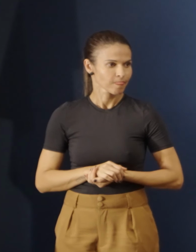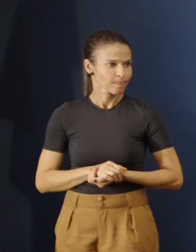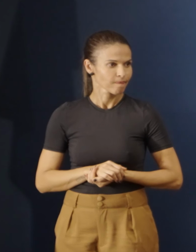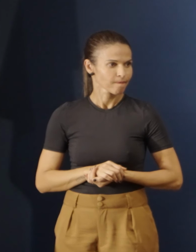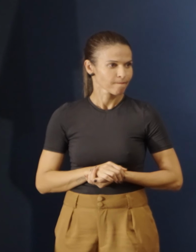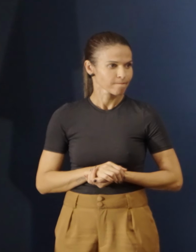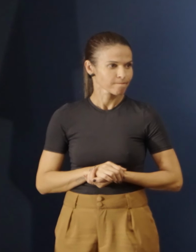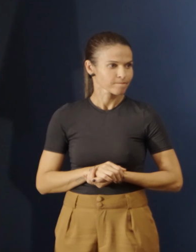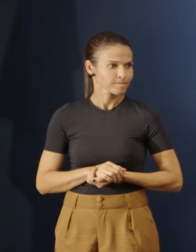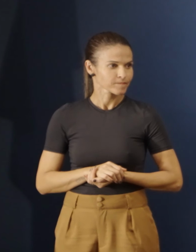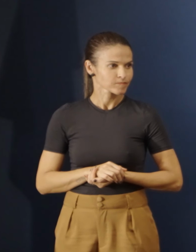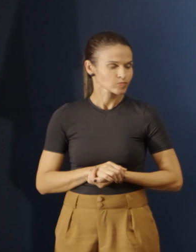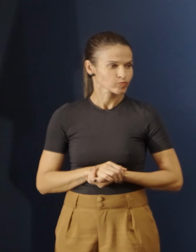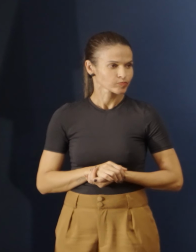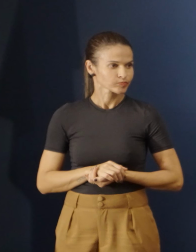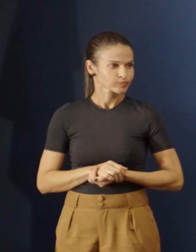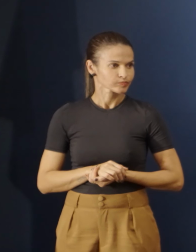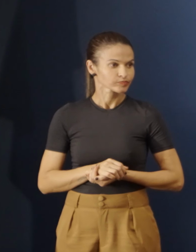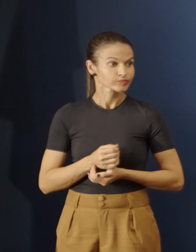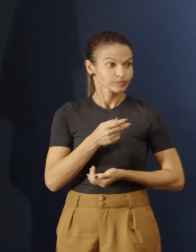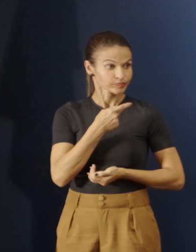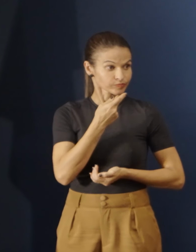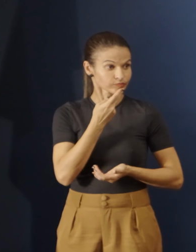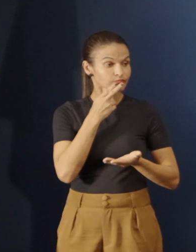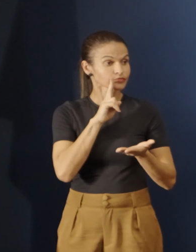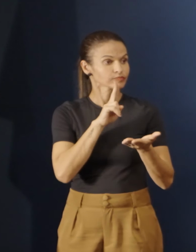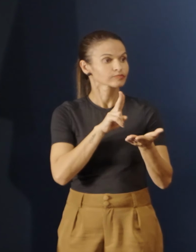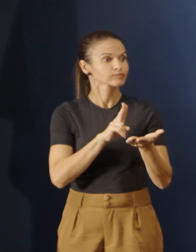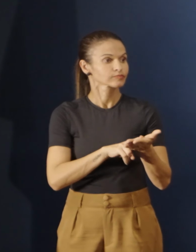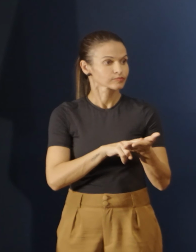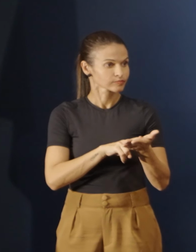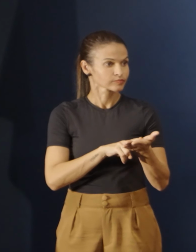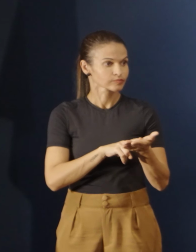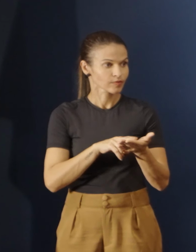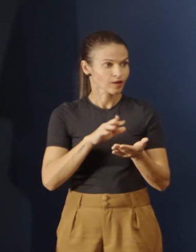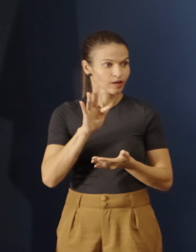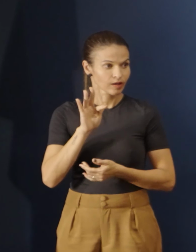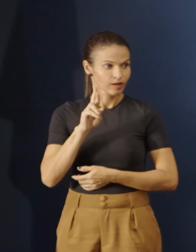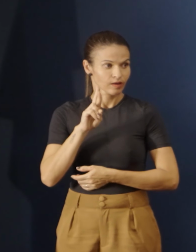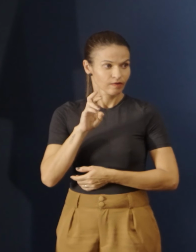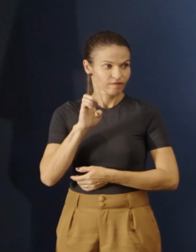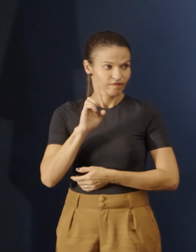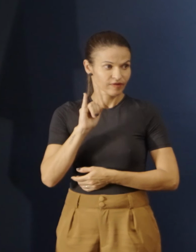Gostaria de um ponto, já que você tocou, a correspondência do Frei Beto,